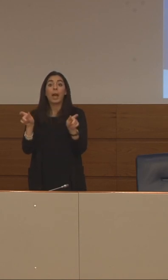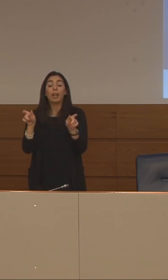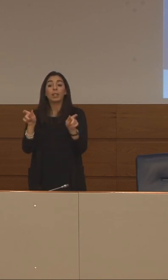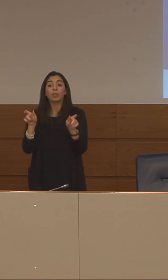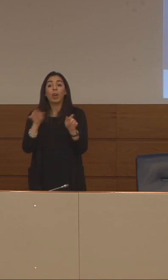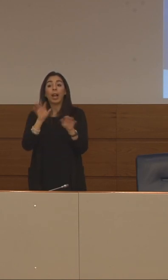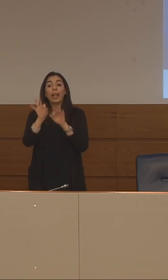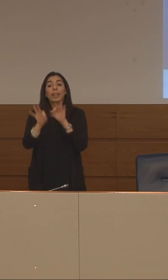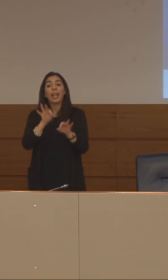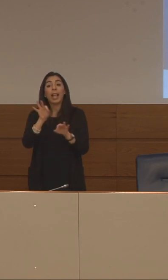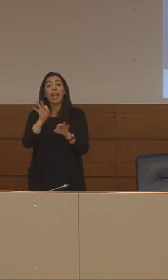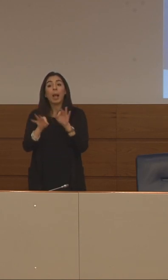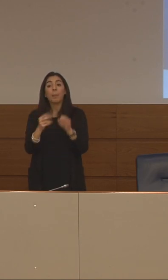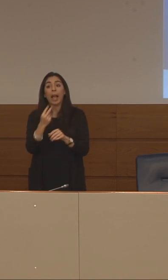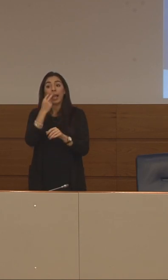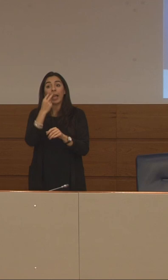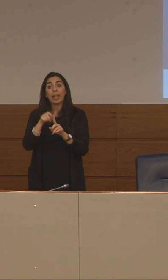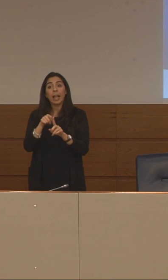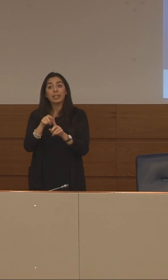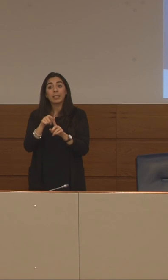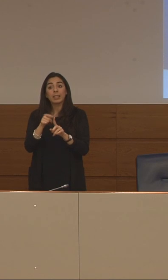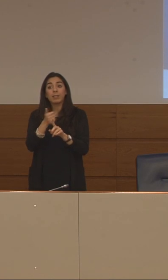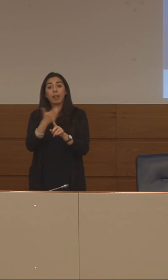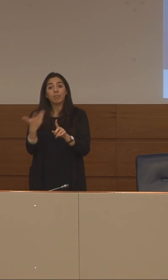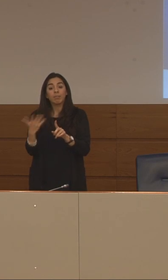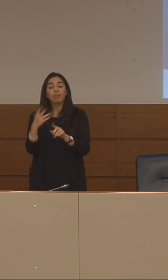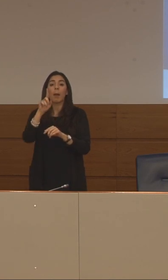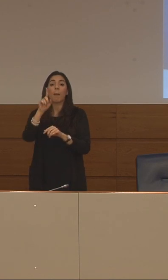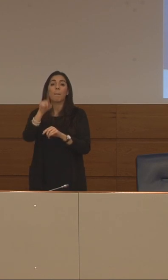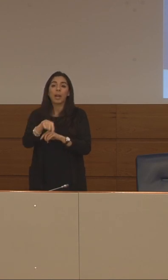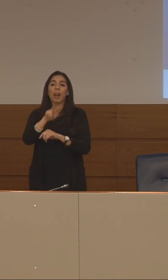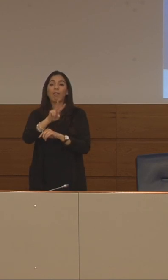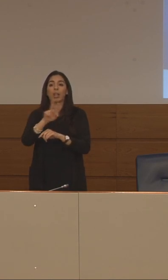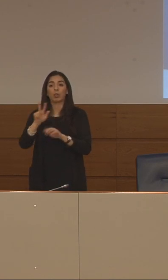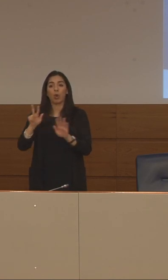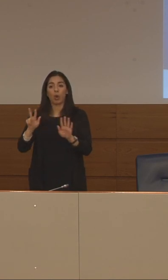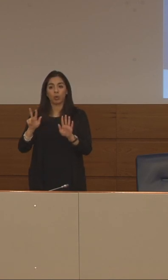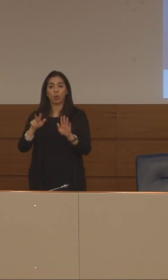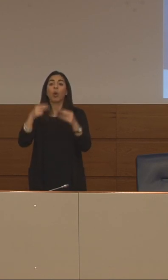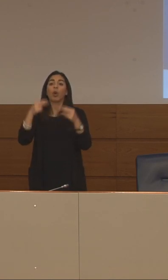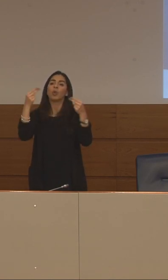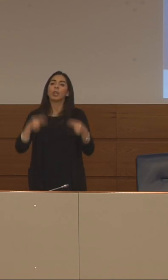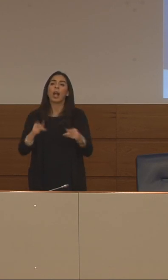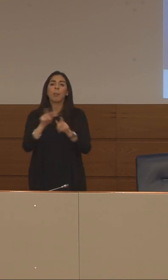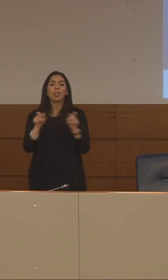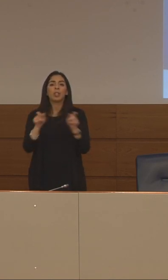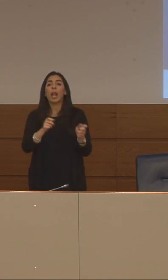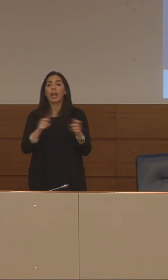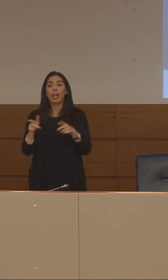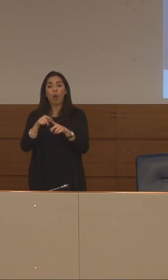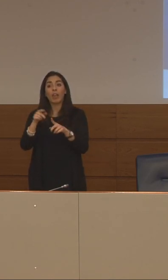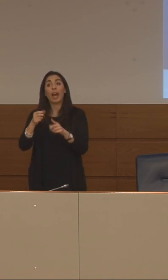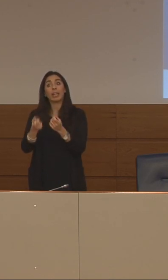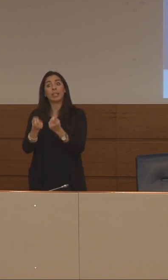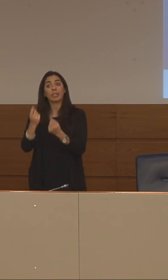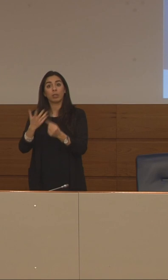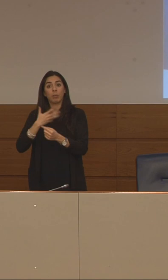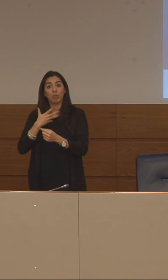sono 1028 e il totale dei ricoverati con sintomi sono 5.838